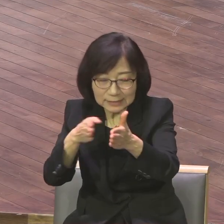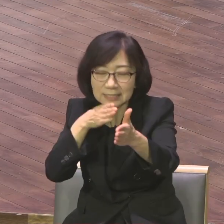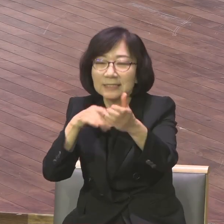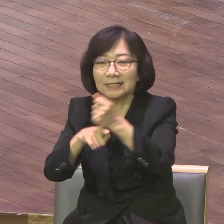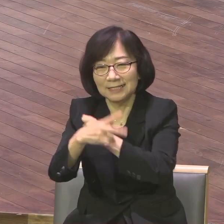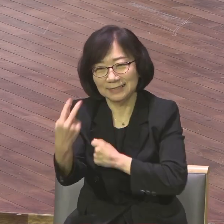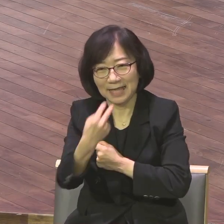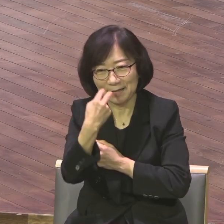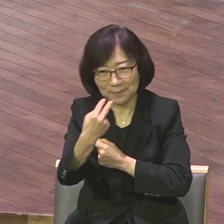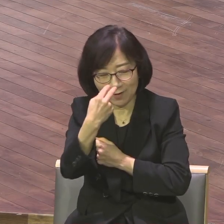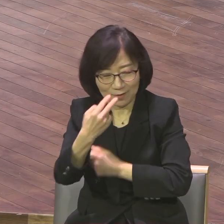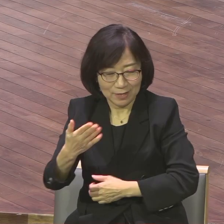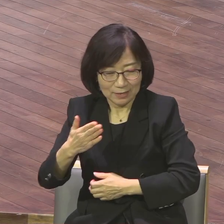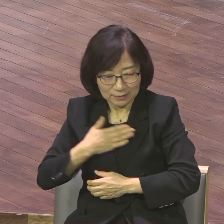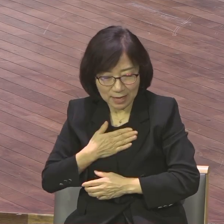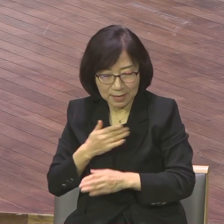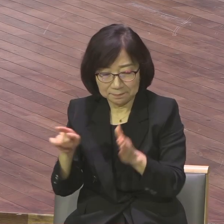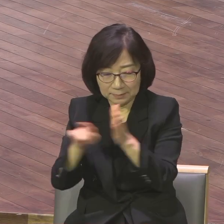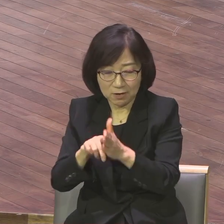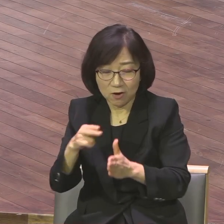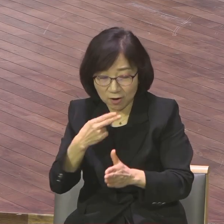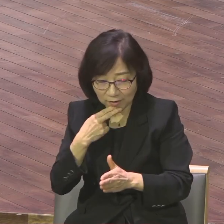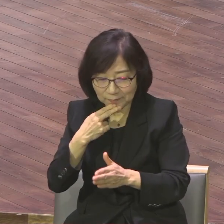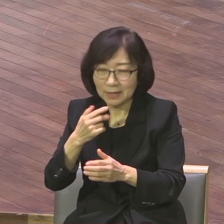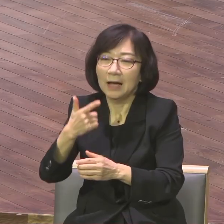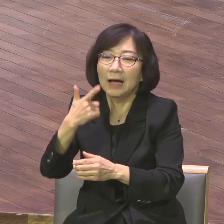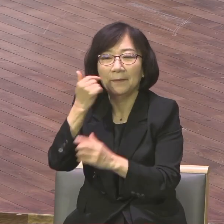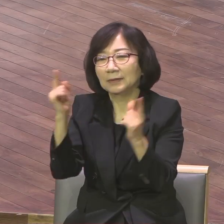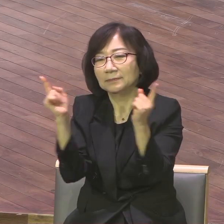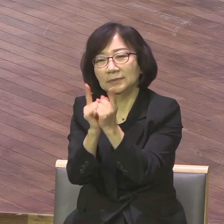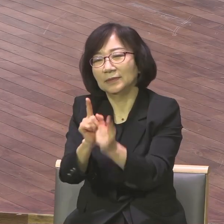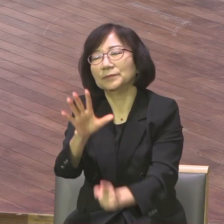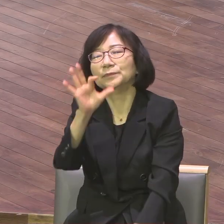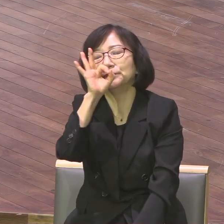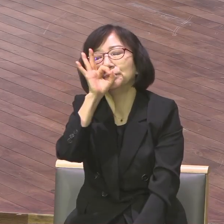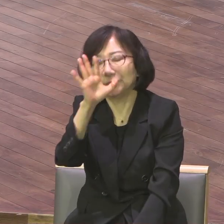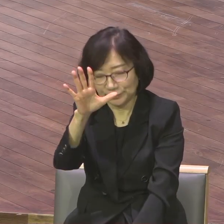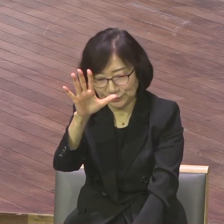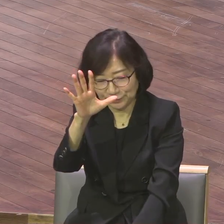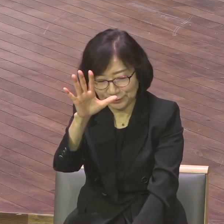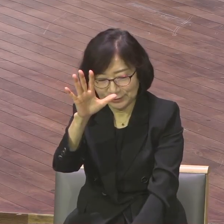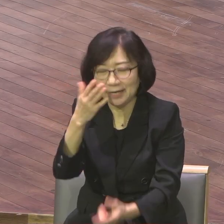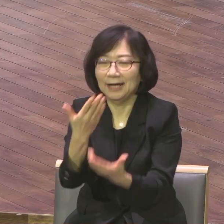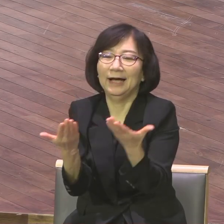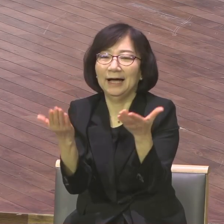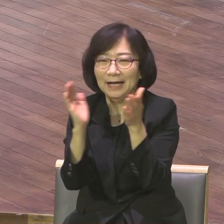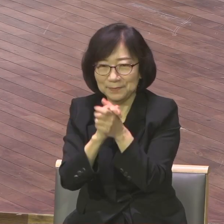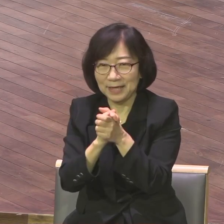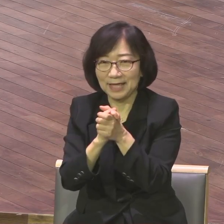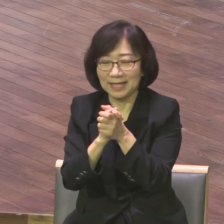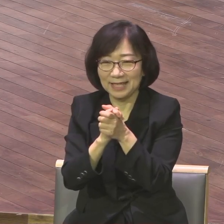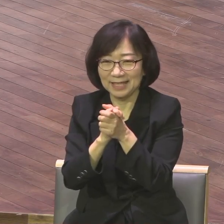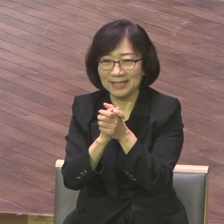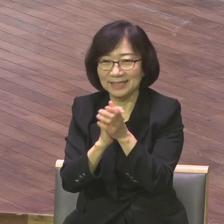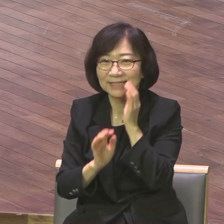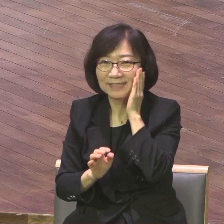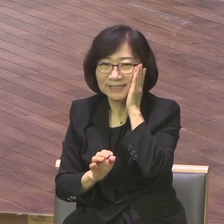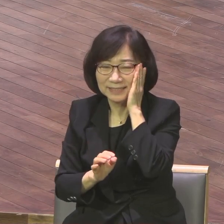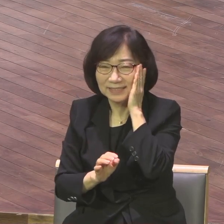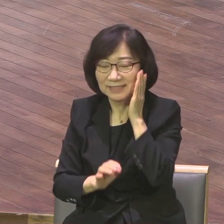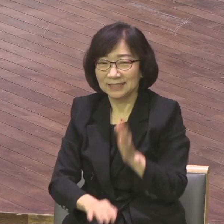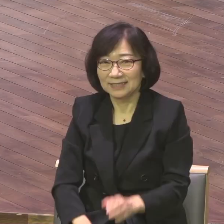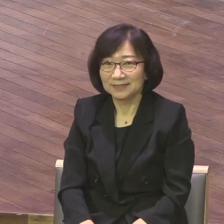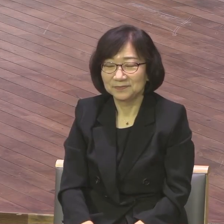진리요 생명이 나로만 믿지 않고는 아버지께로 올 자가 없느니라. 아멘.